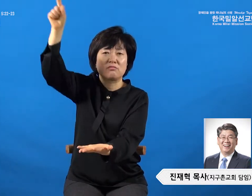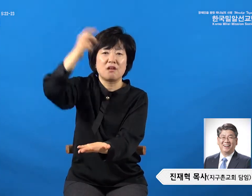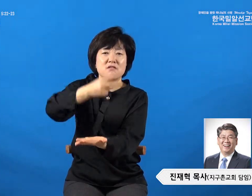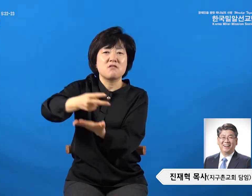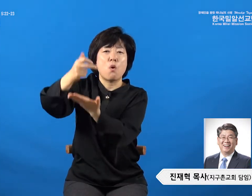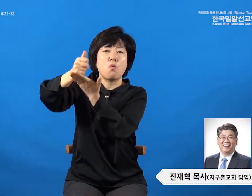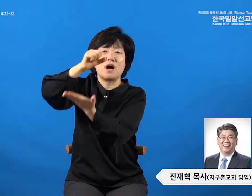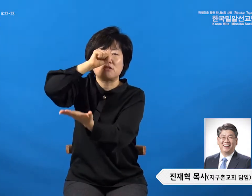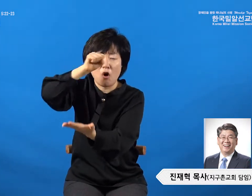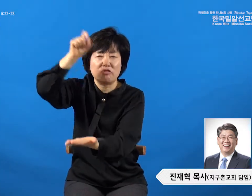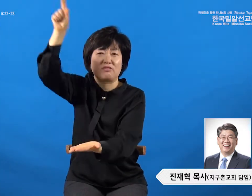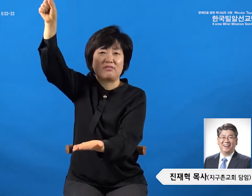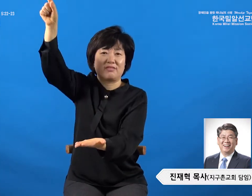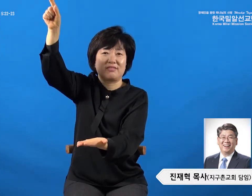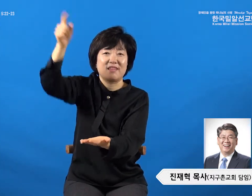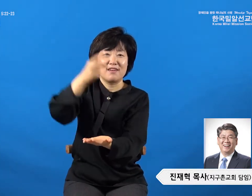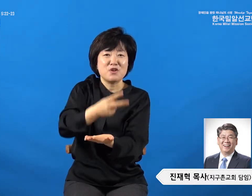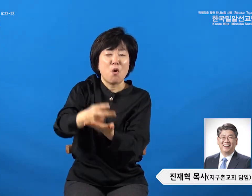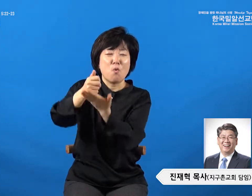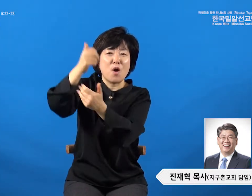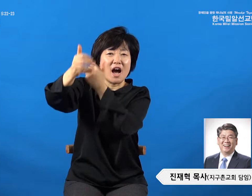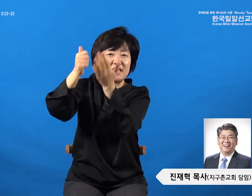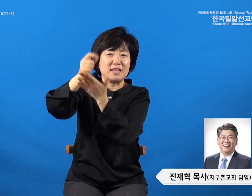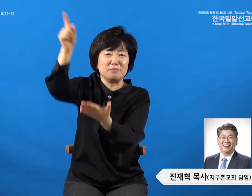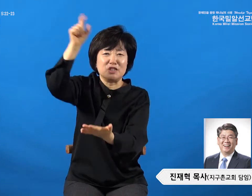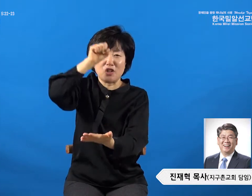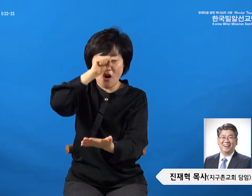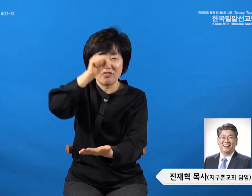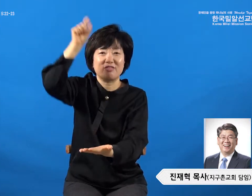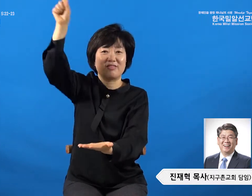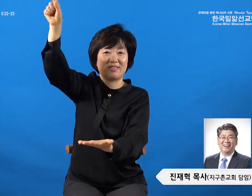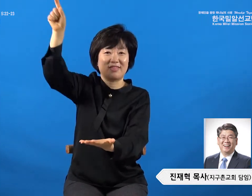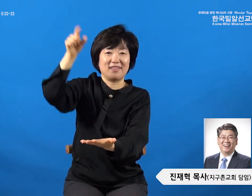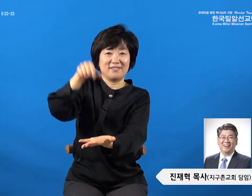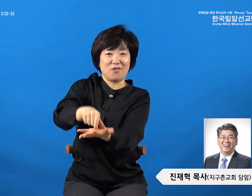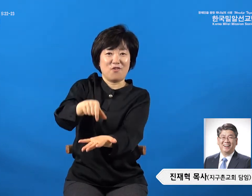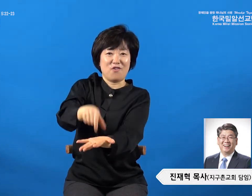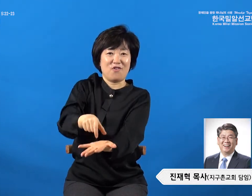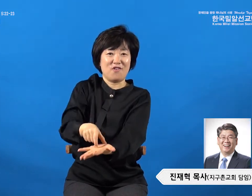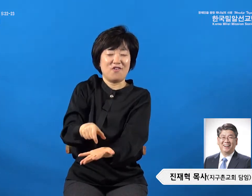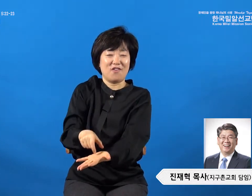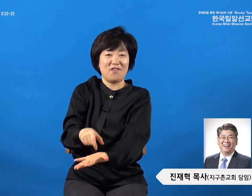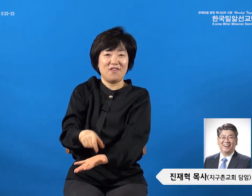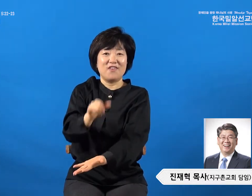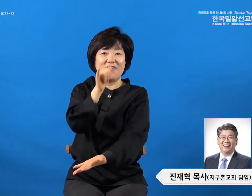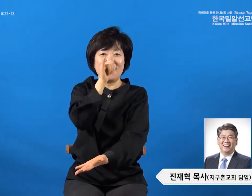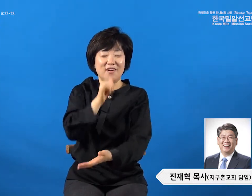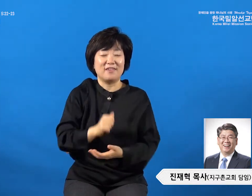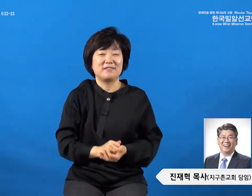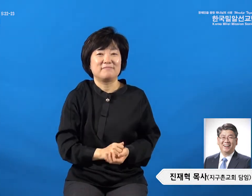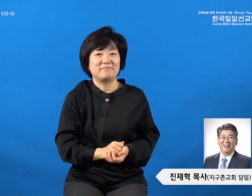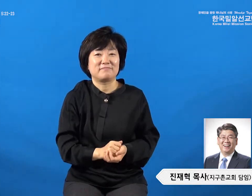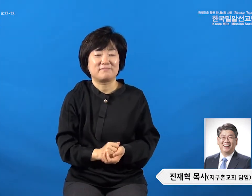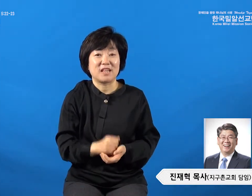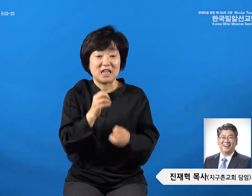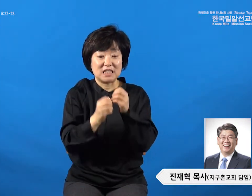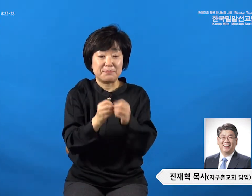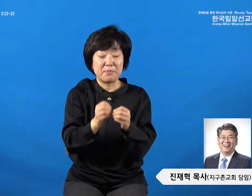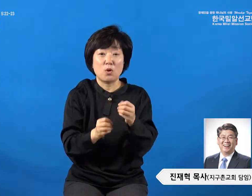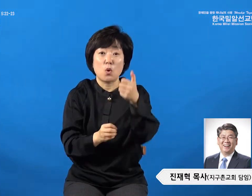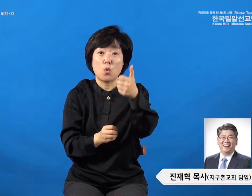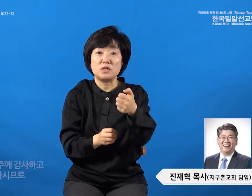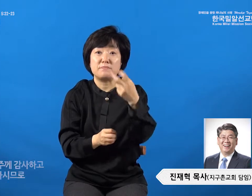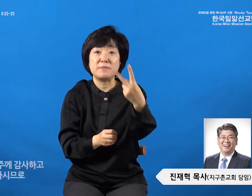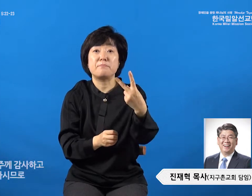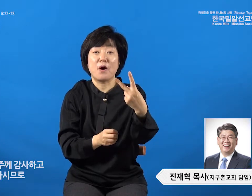말씀합니다. 여호와 그는 선하시다, 하나님은 선하시다라고 말씀하고 계심을 봅니다.